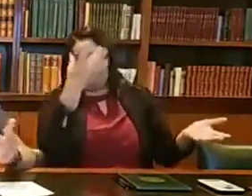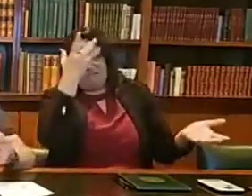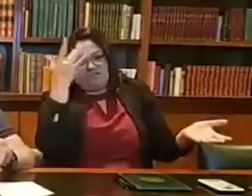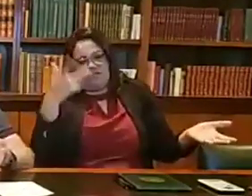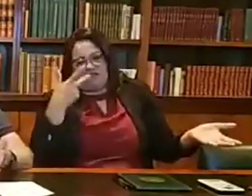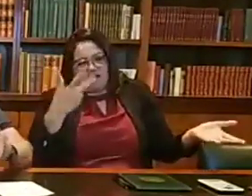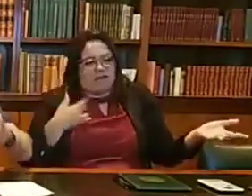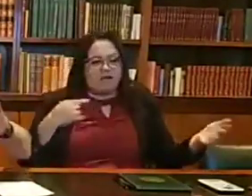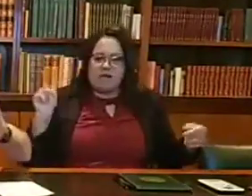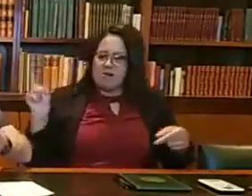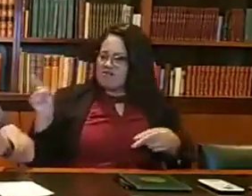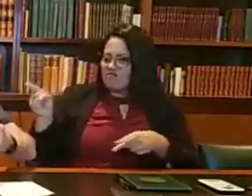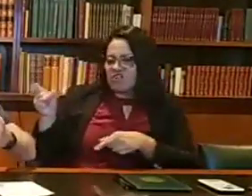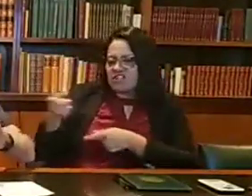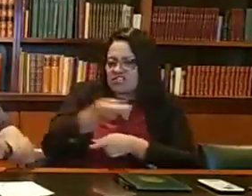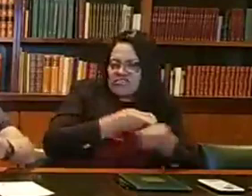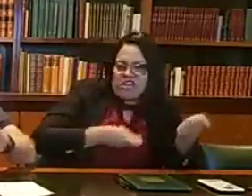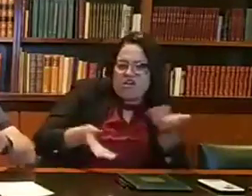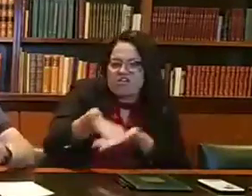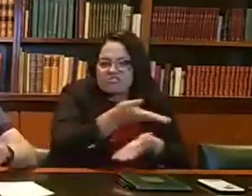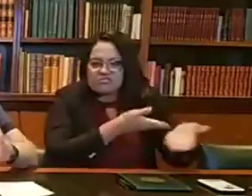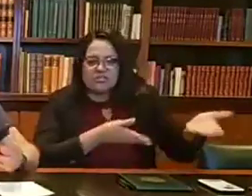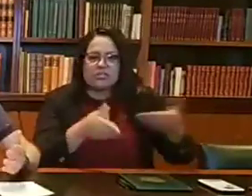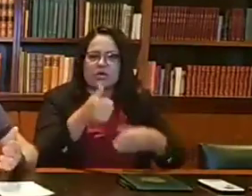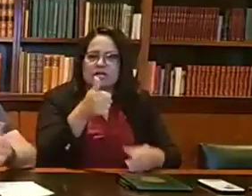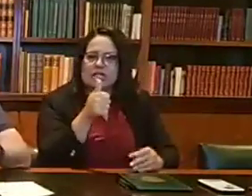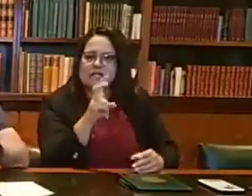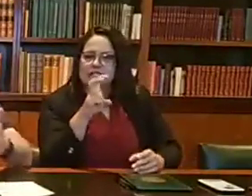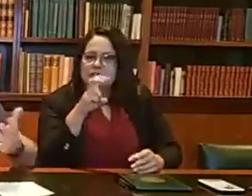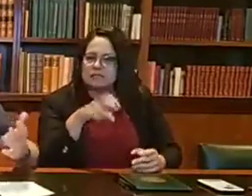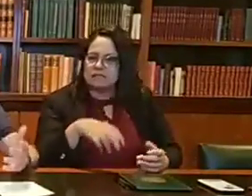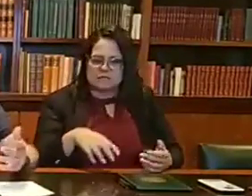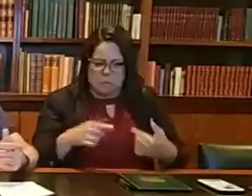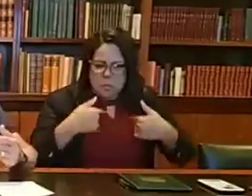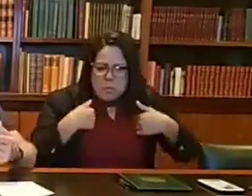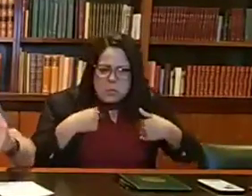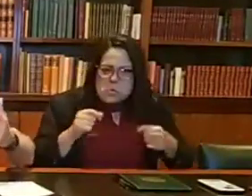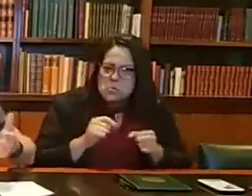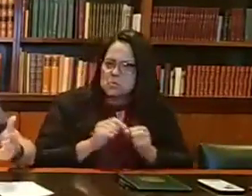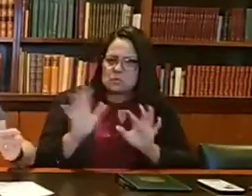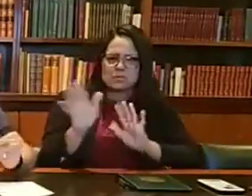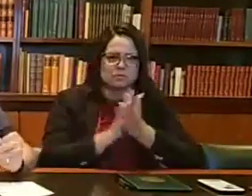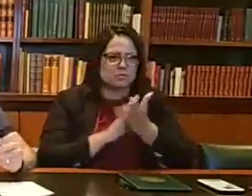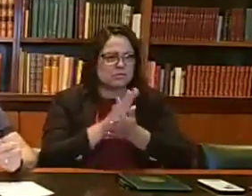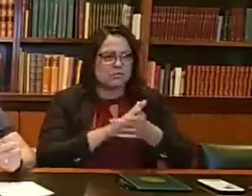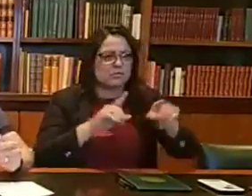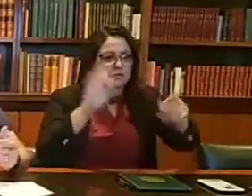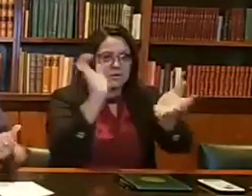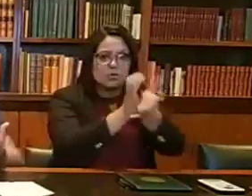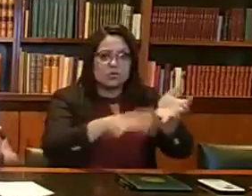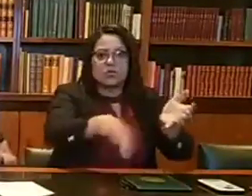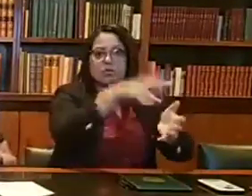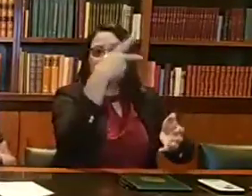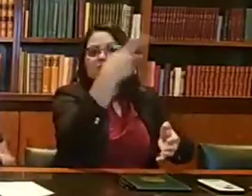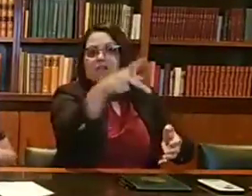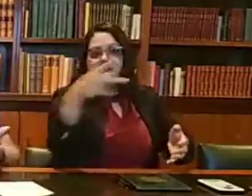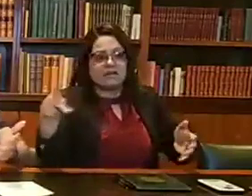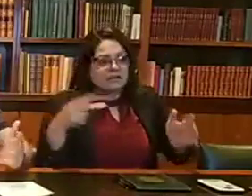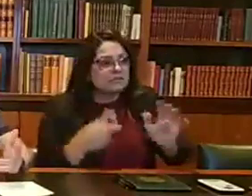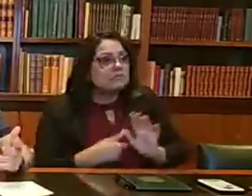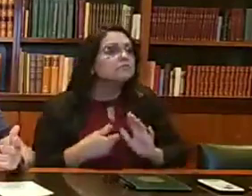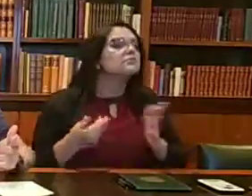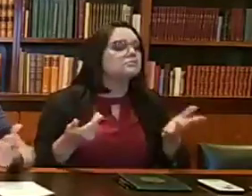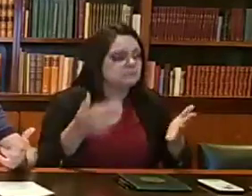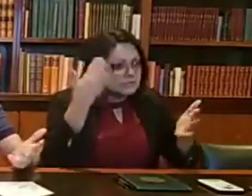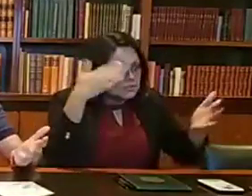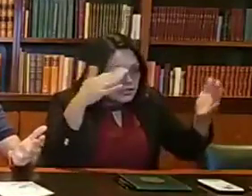15 bilhões. Mentem descaradamente. Não houve esse tipo de negociação. Houve um entendimento por parte do parlamento que quem executa o orçamento somos